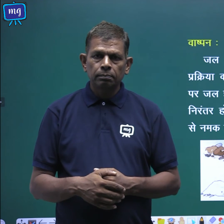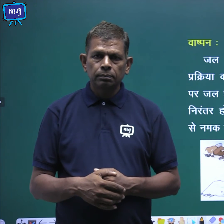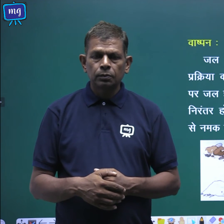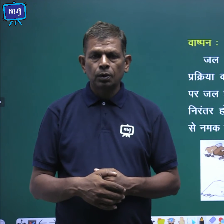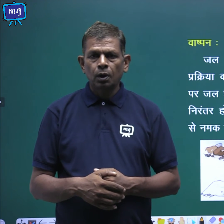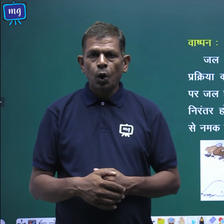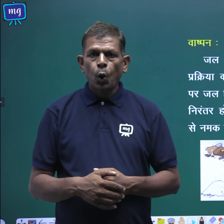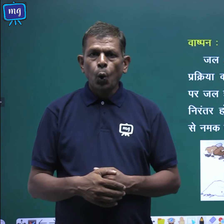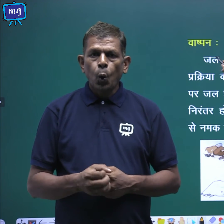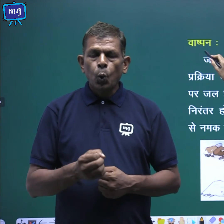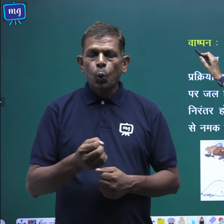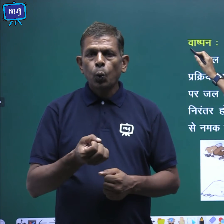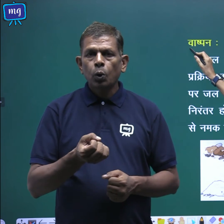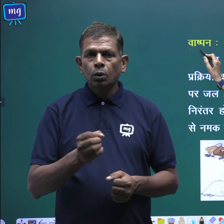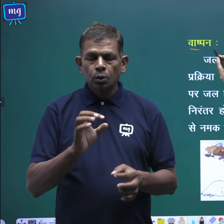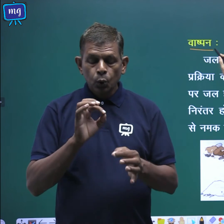वाष्पन,